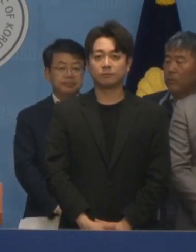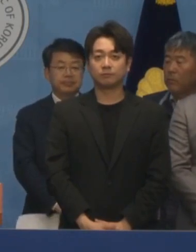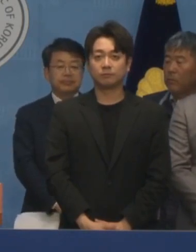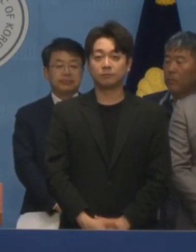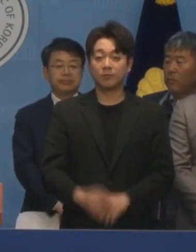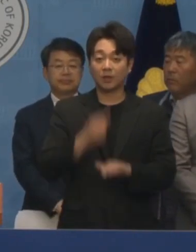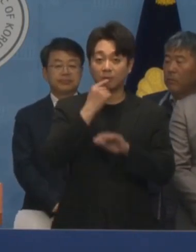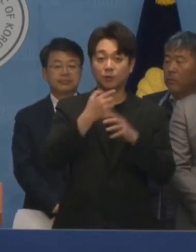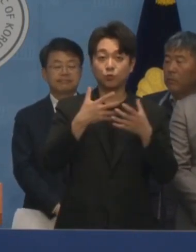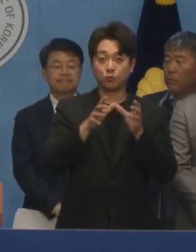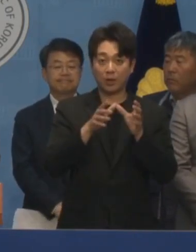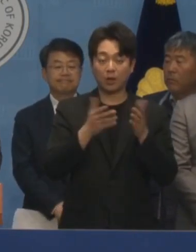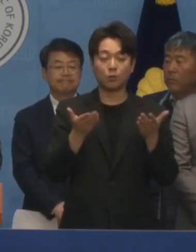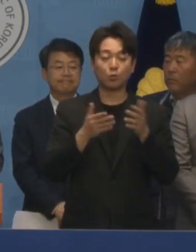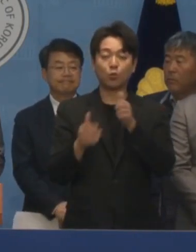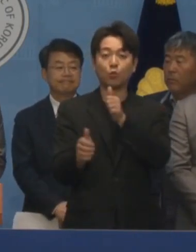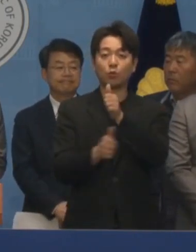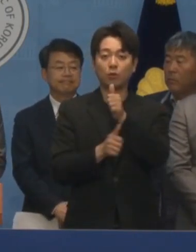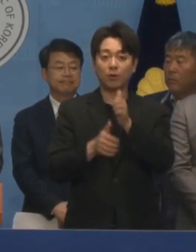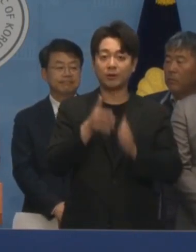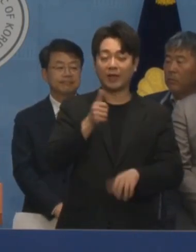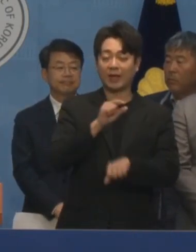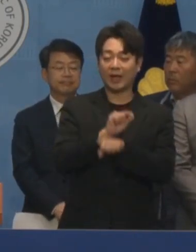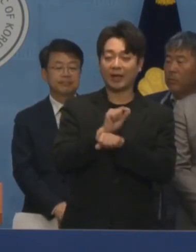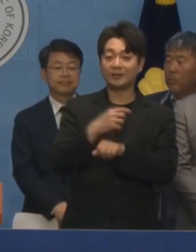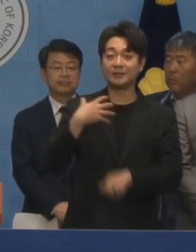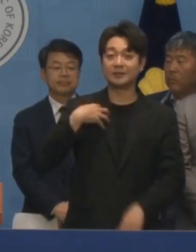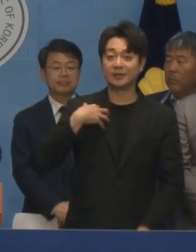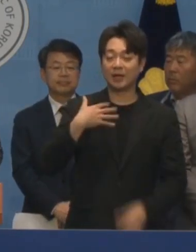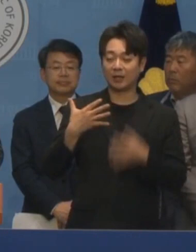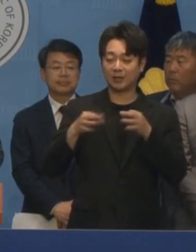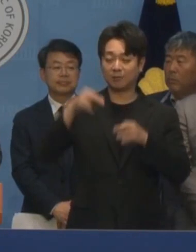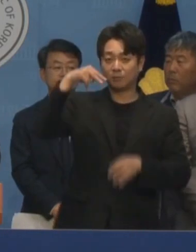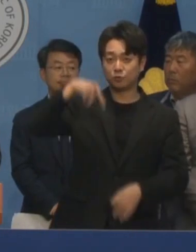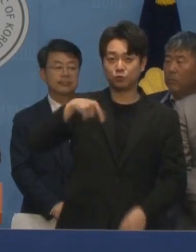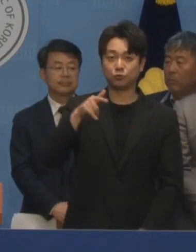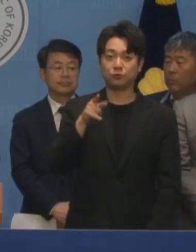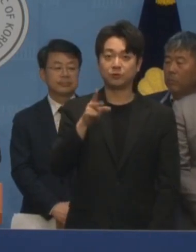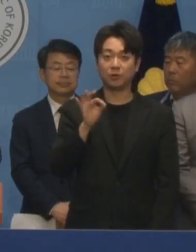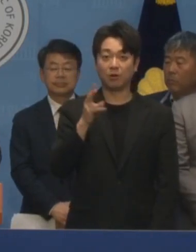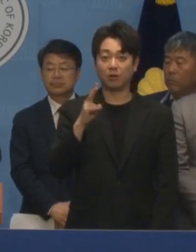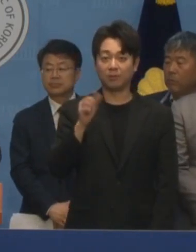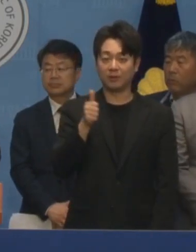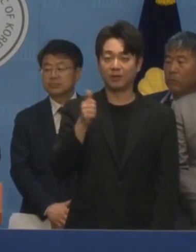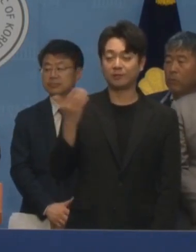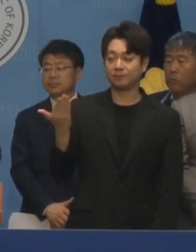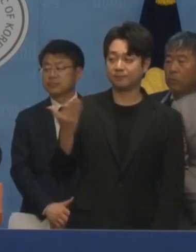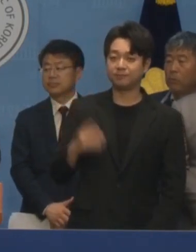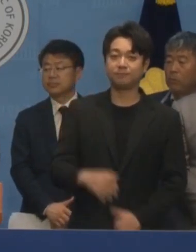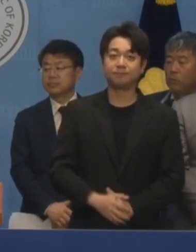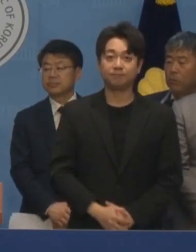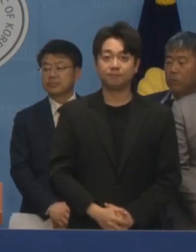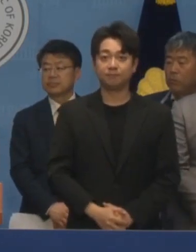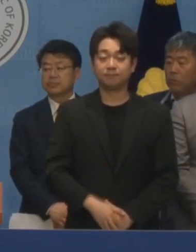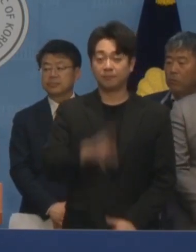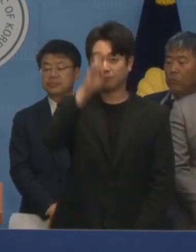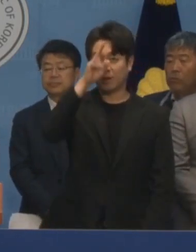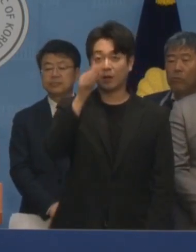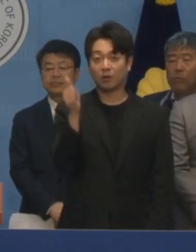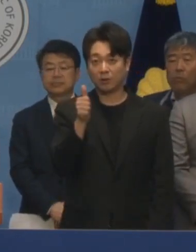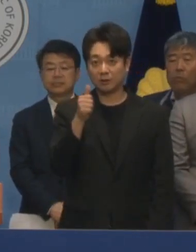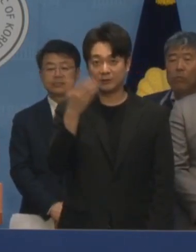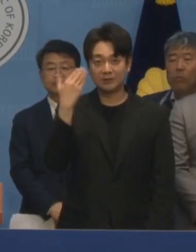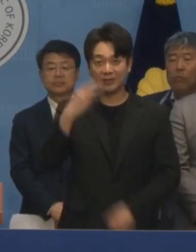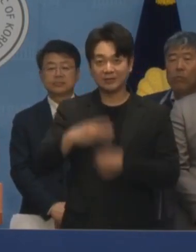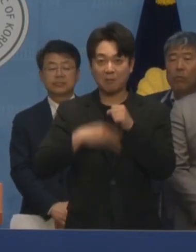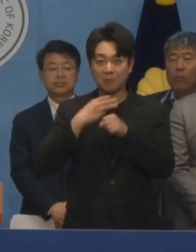더불어민주당 환경노동위원회 간사 김주영입니다. 자기 자신은 최근 3년간 300억이